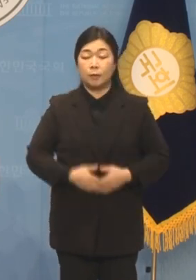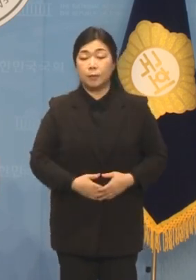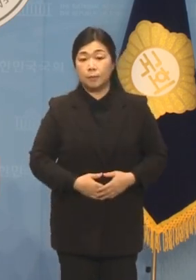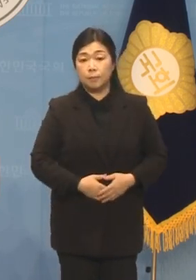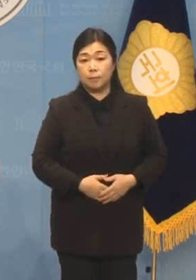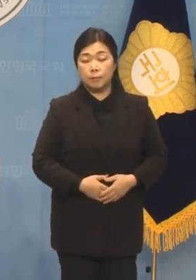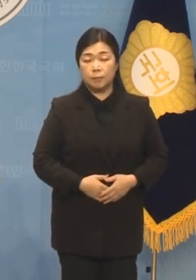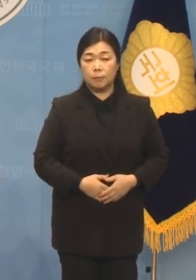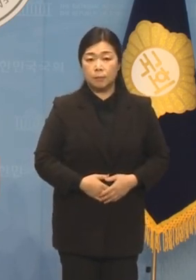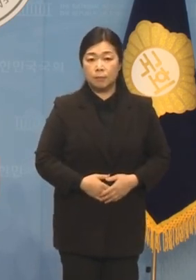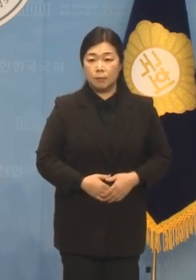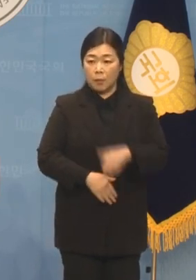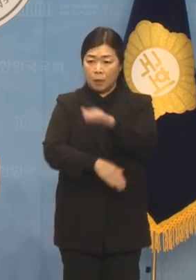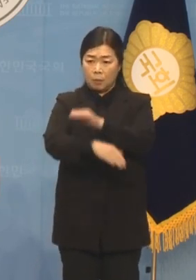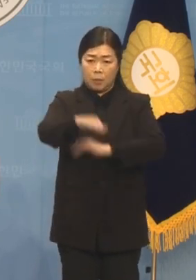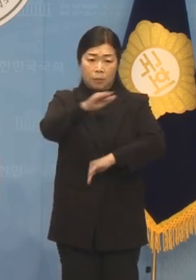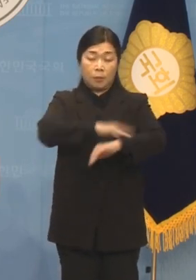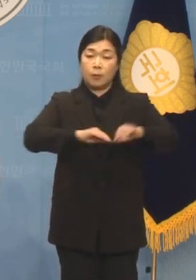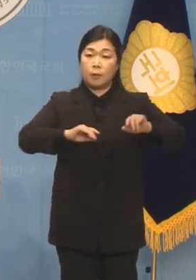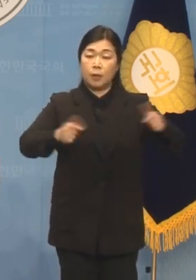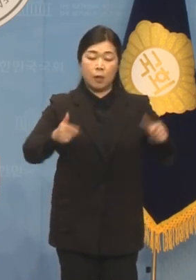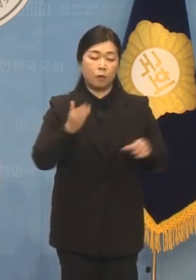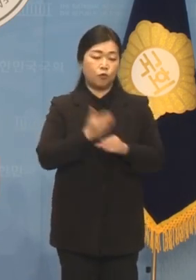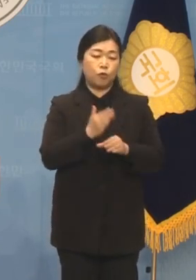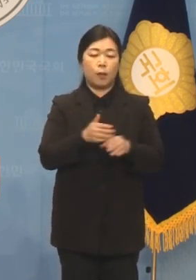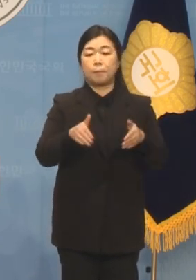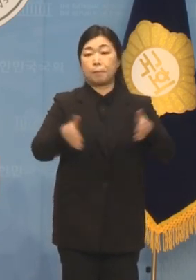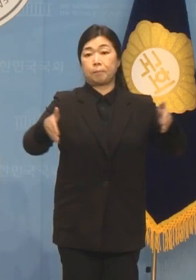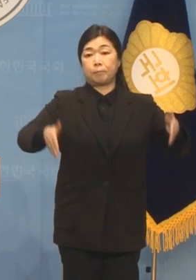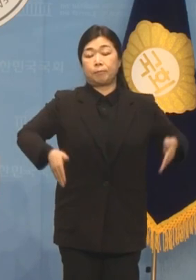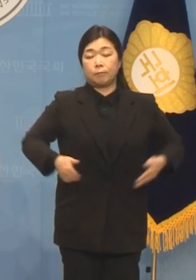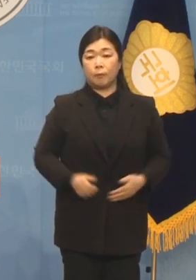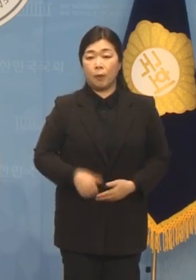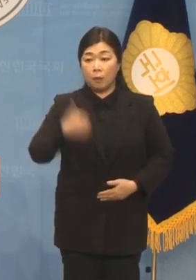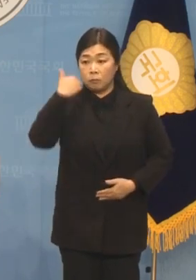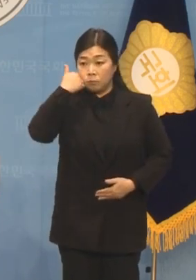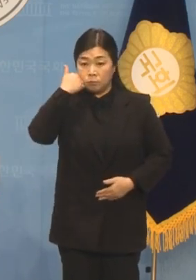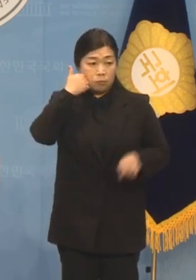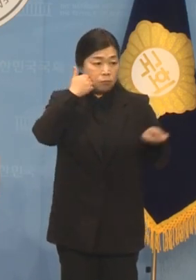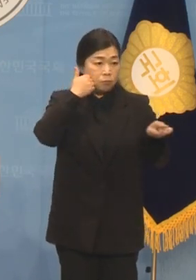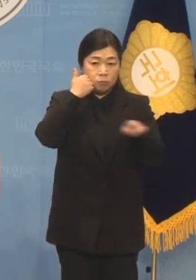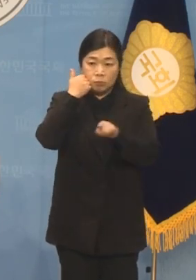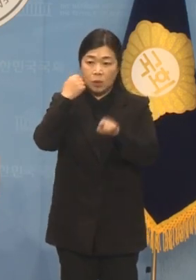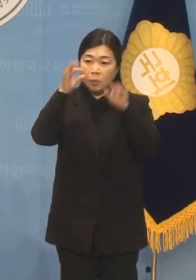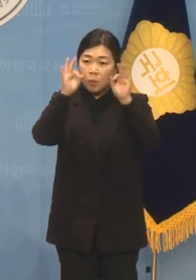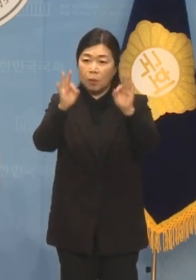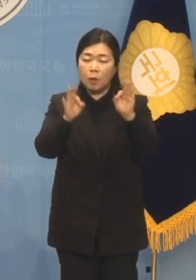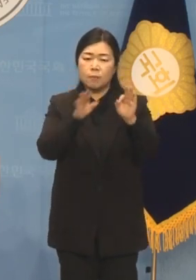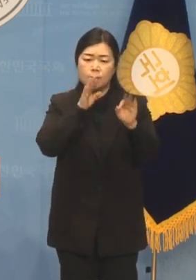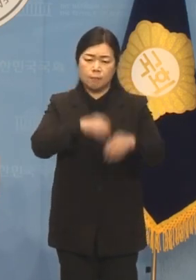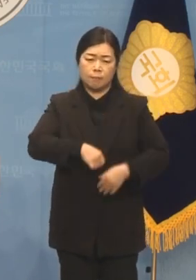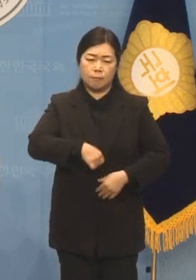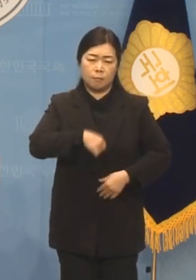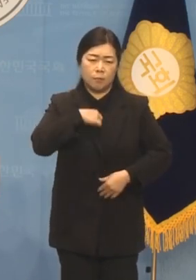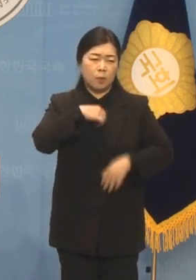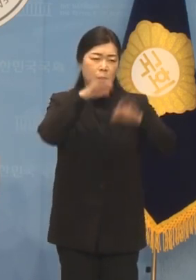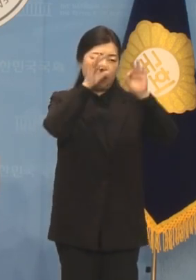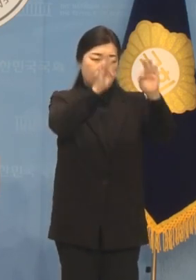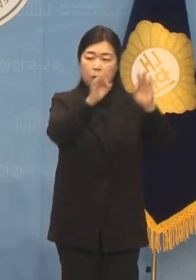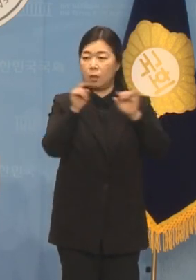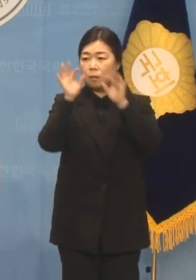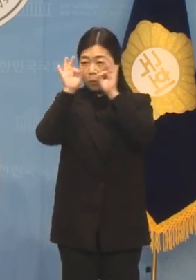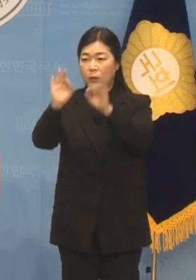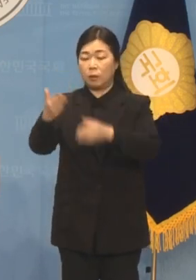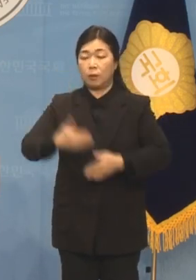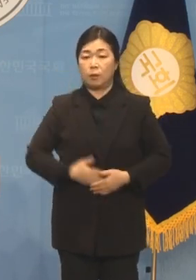중도층에 있는 국민들은 누구에게 진정성이 있는가를 봅니다. 지도자의 자기